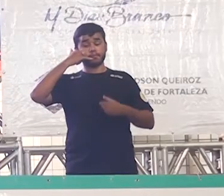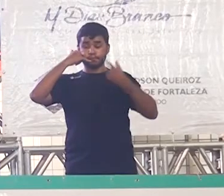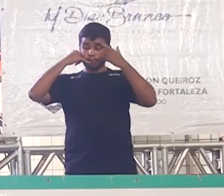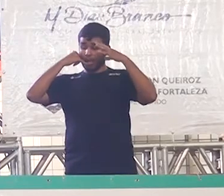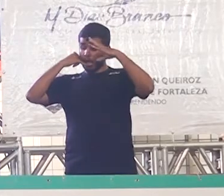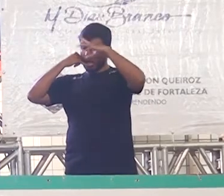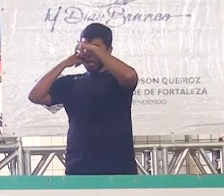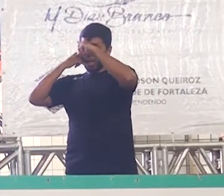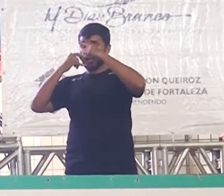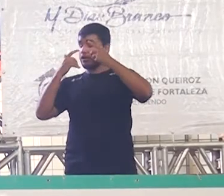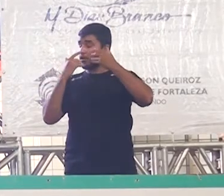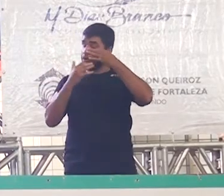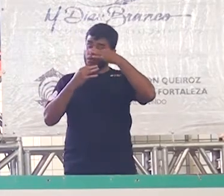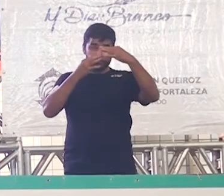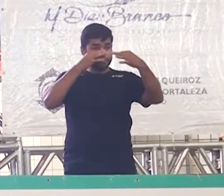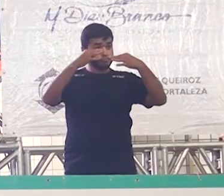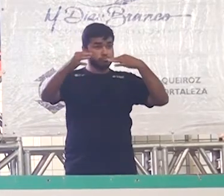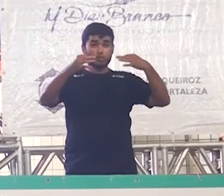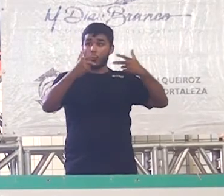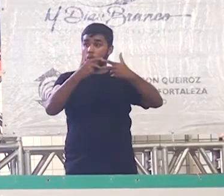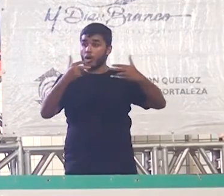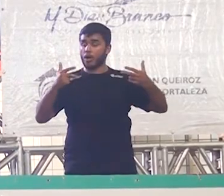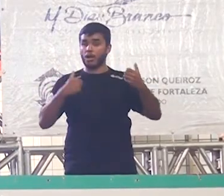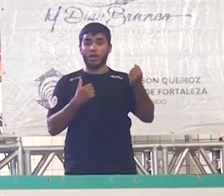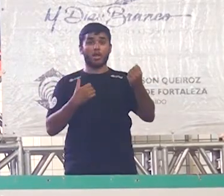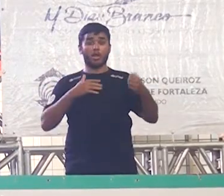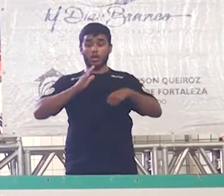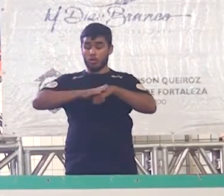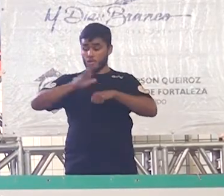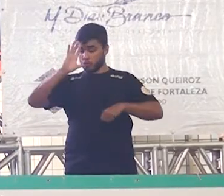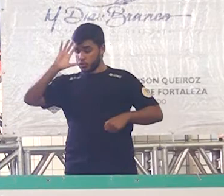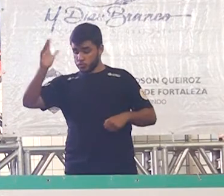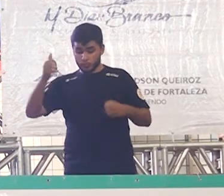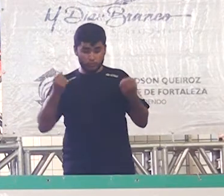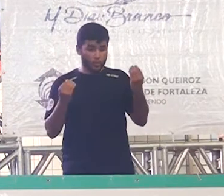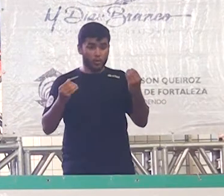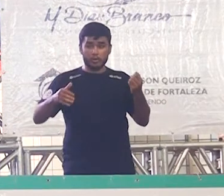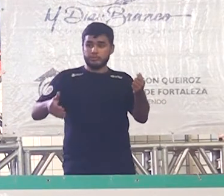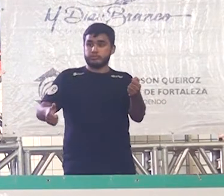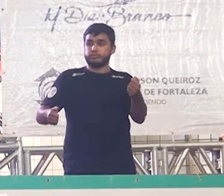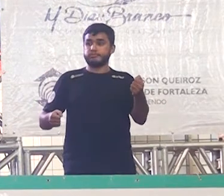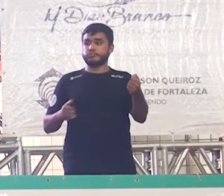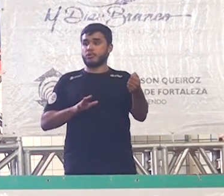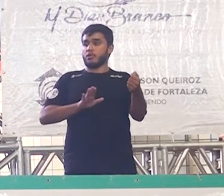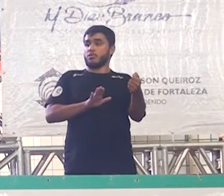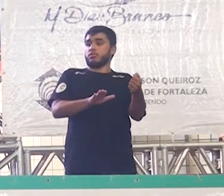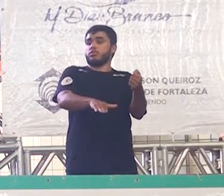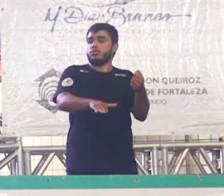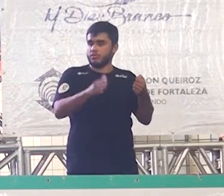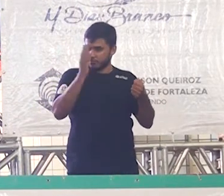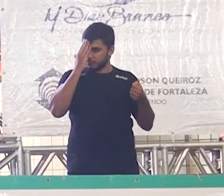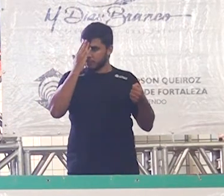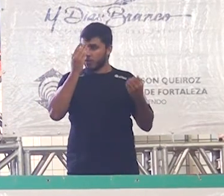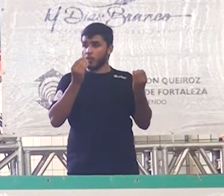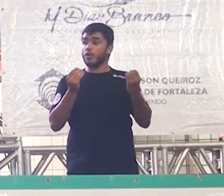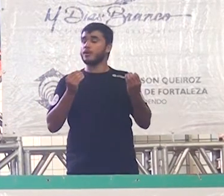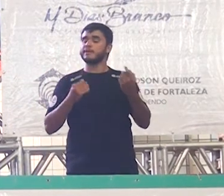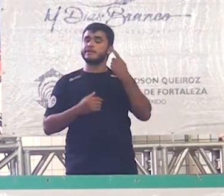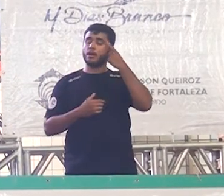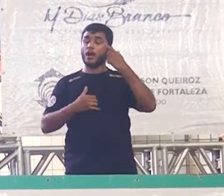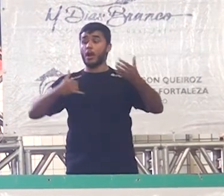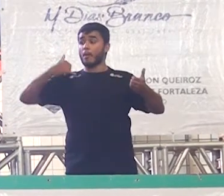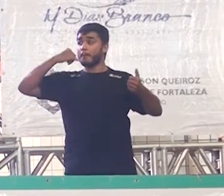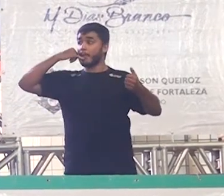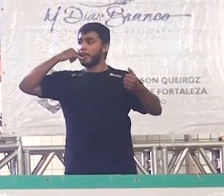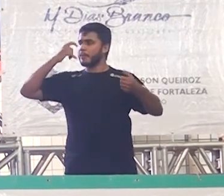o tempo em que eu percebo o fenômeno e tomo alguma atitude a respeito daquele fenômeno. Durante o